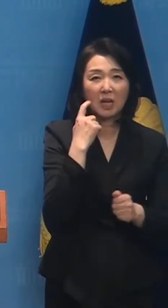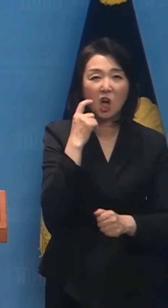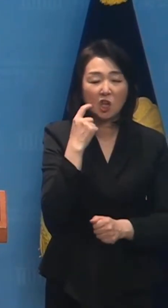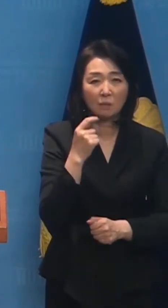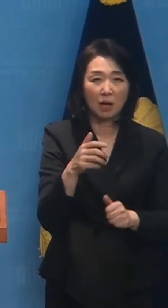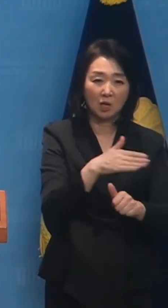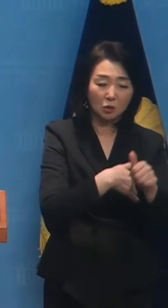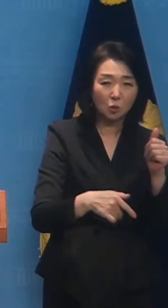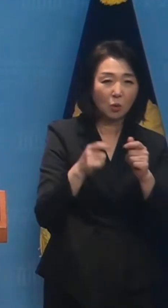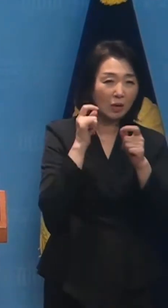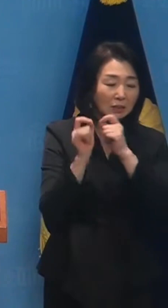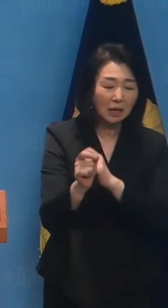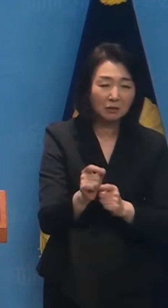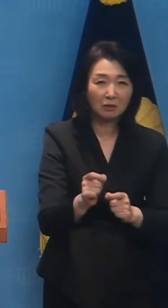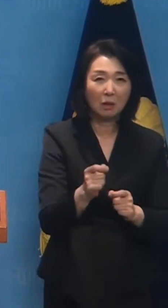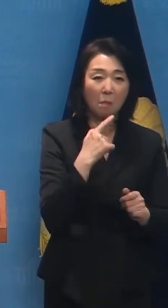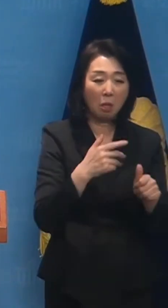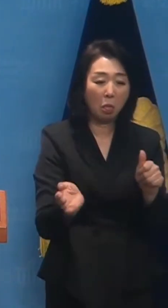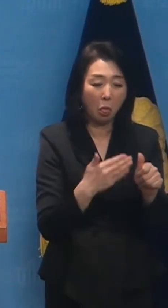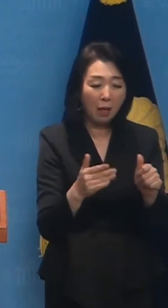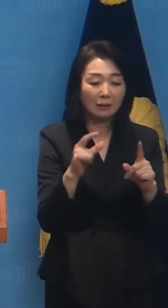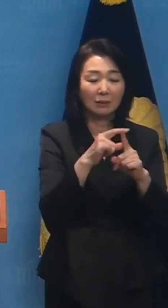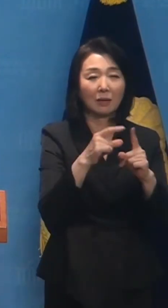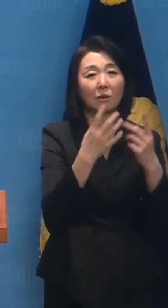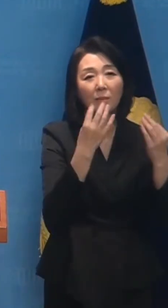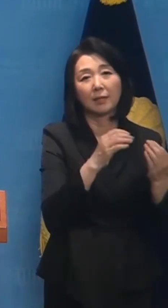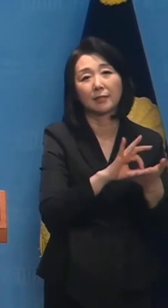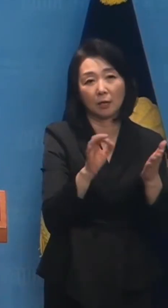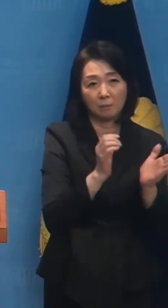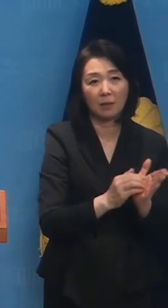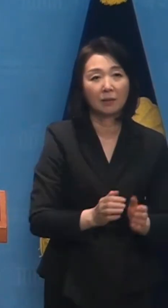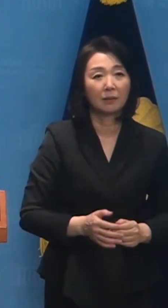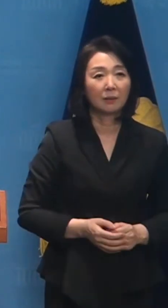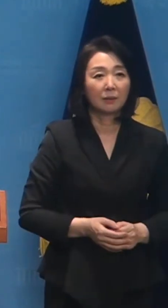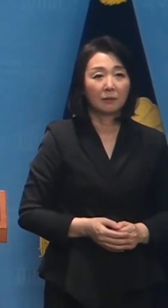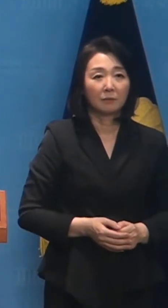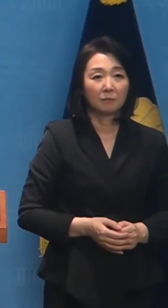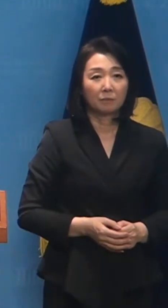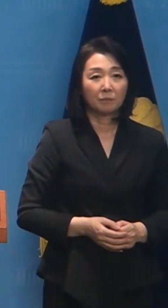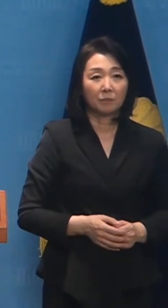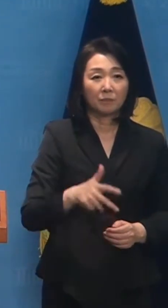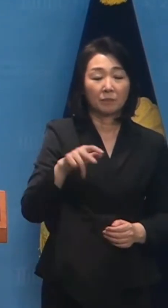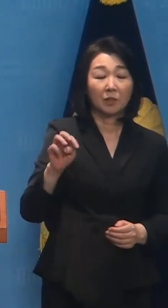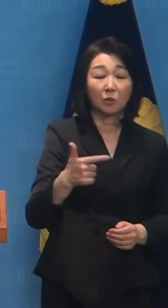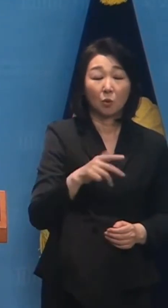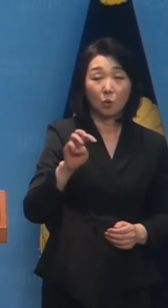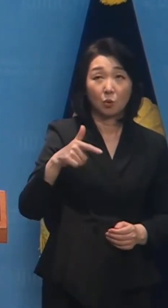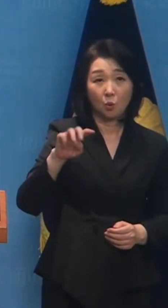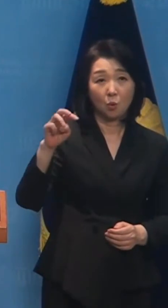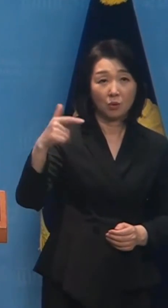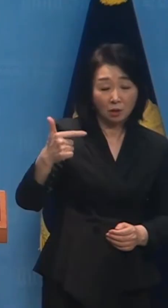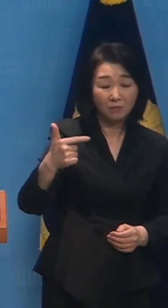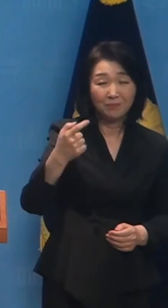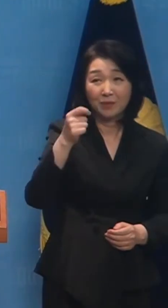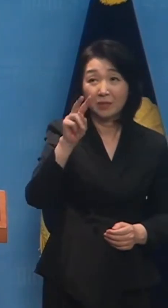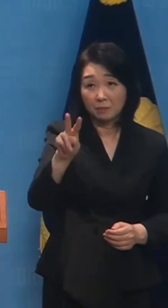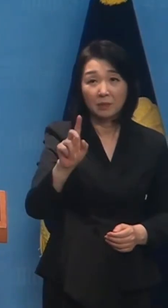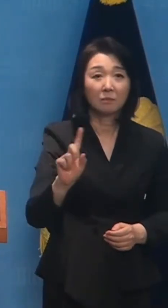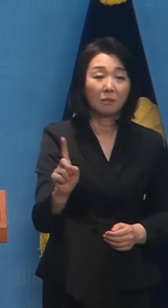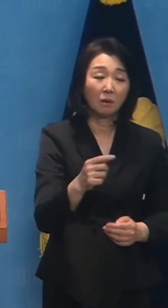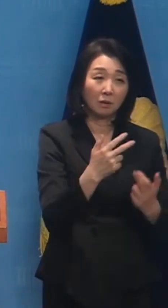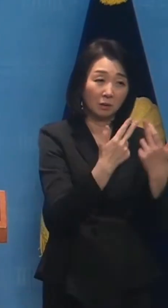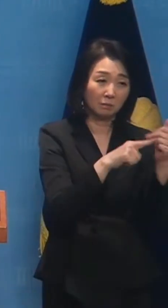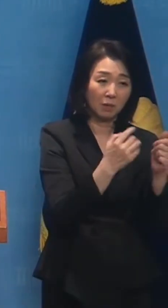총각 사칭 위준 교사 등의 단어를 나열하였습니다. 조옥현 안보 전용 TV는 이재명